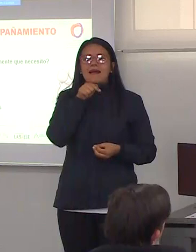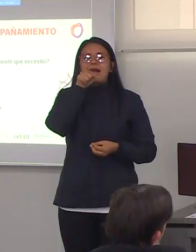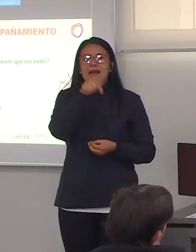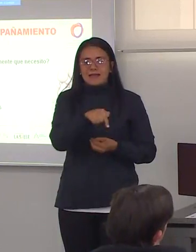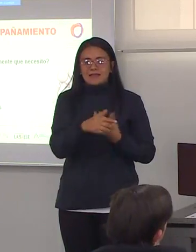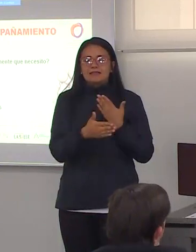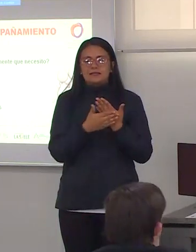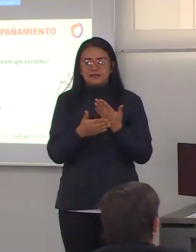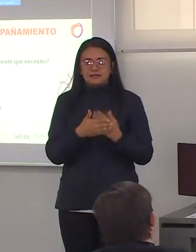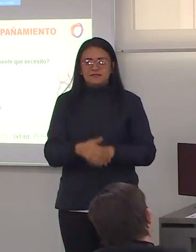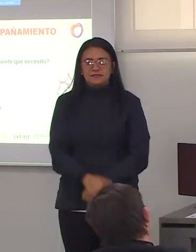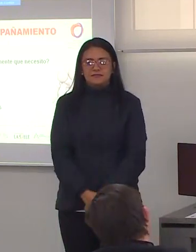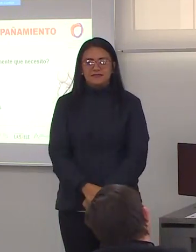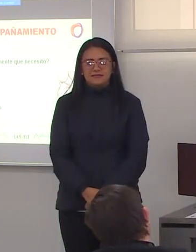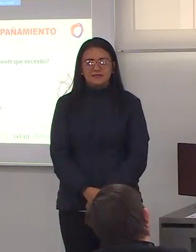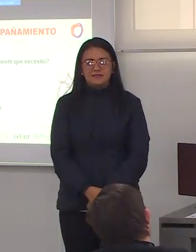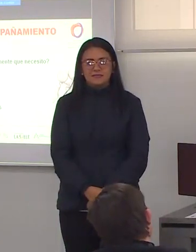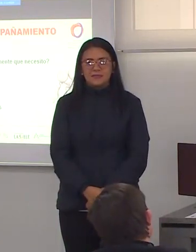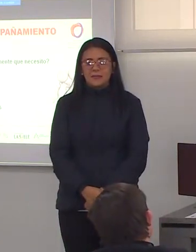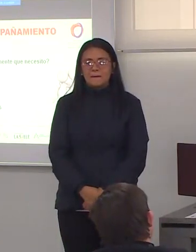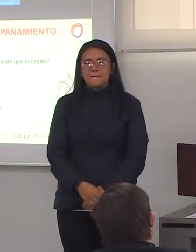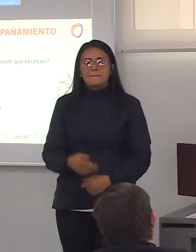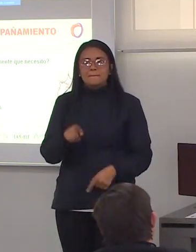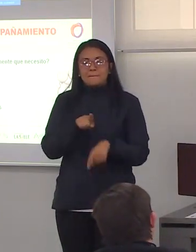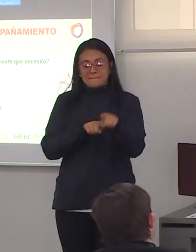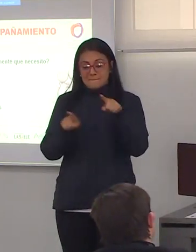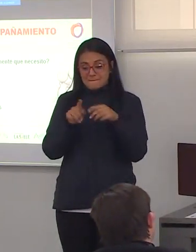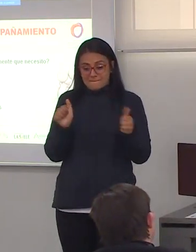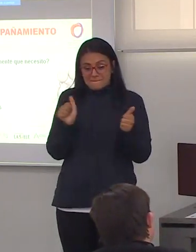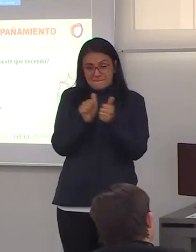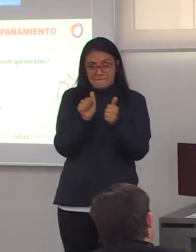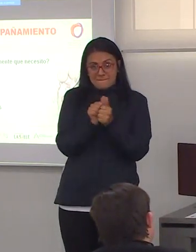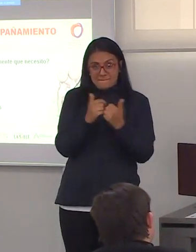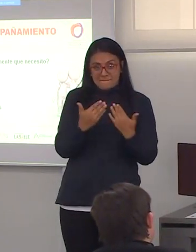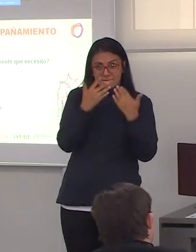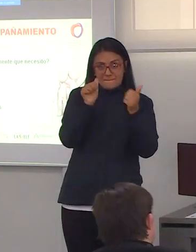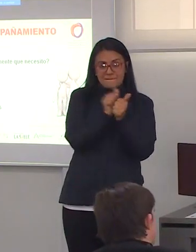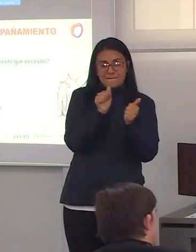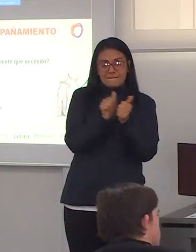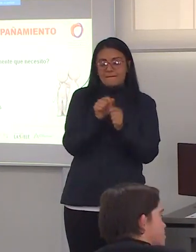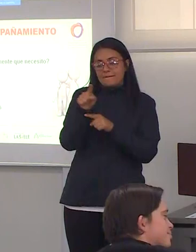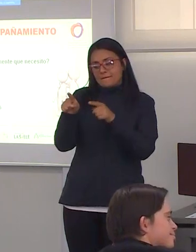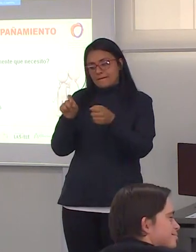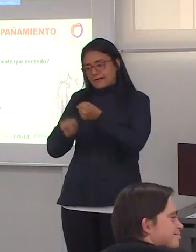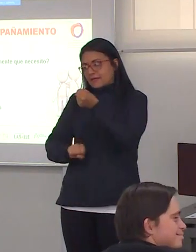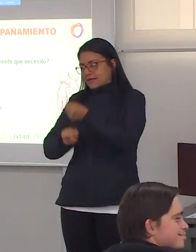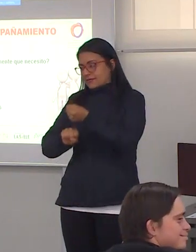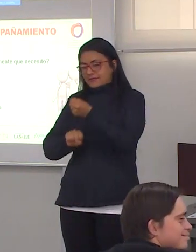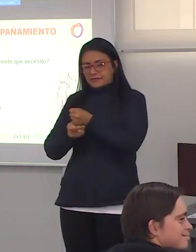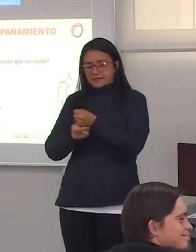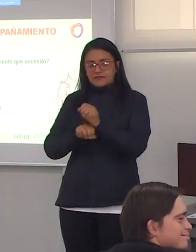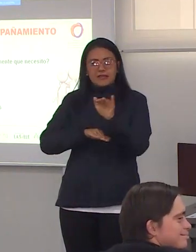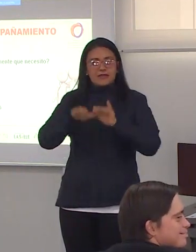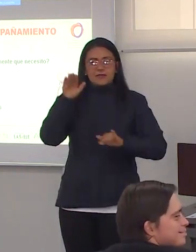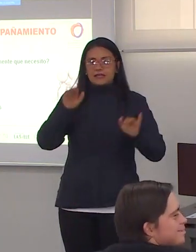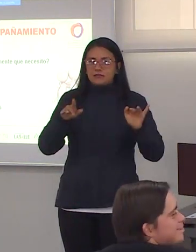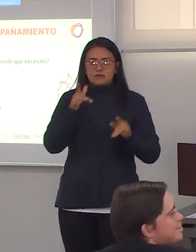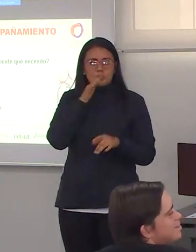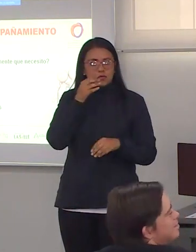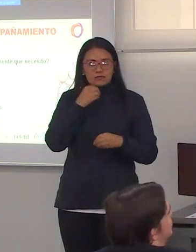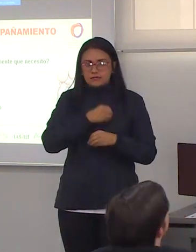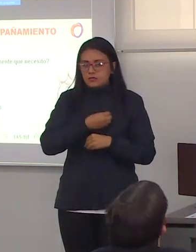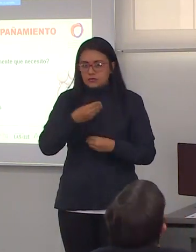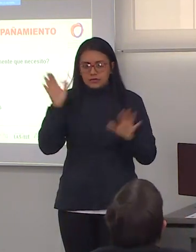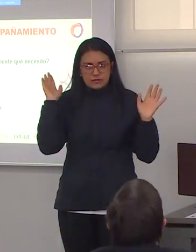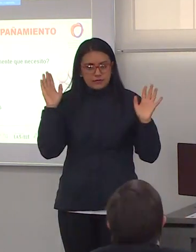están los pares muchos sirven para hacer acompañamientos y muchos sirven para hacer apoyos y muchos no sirven para ninguno por eso